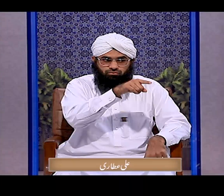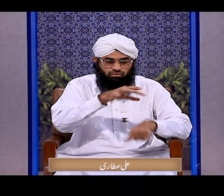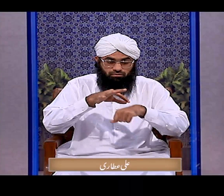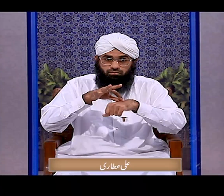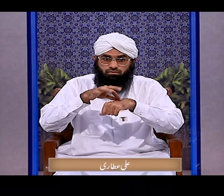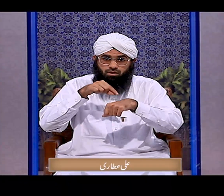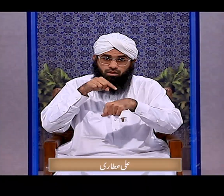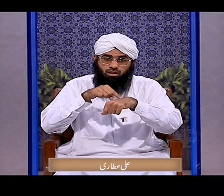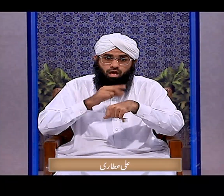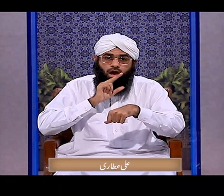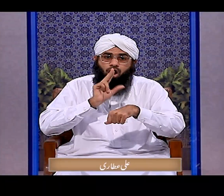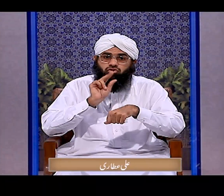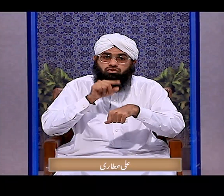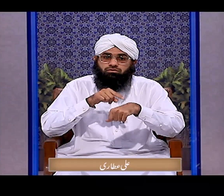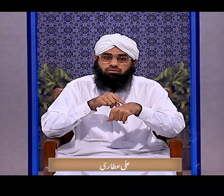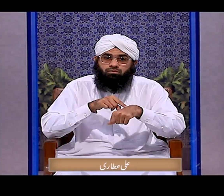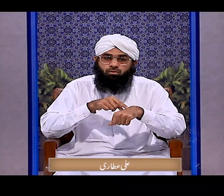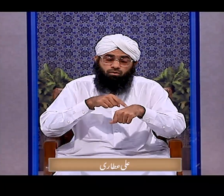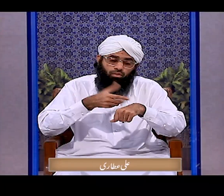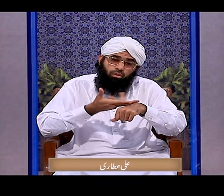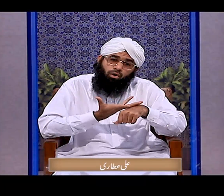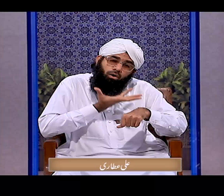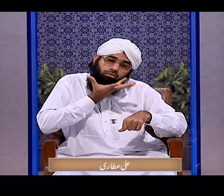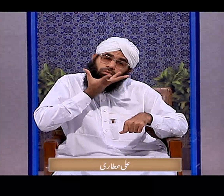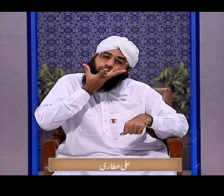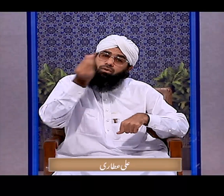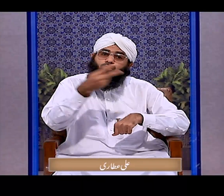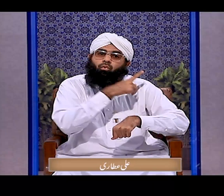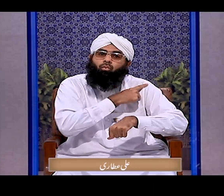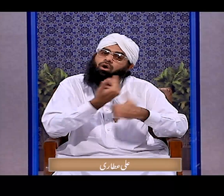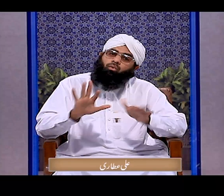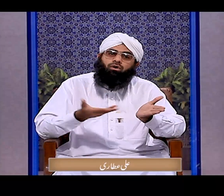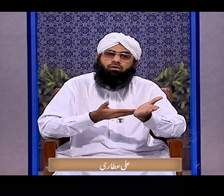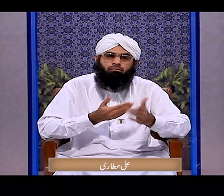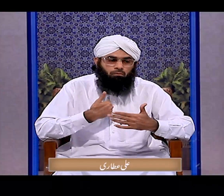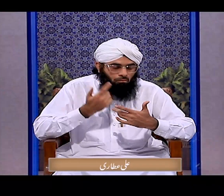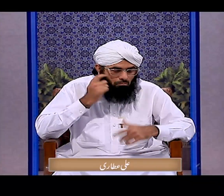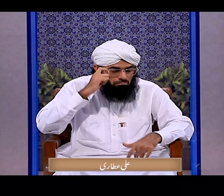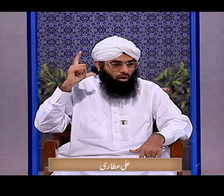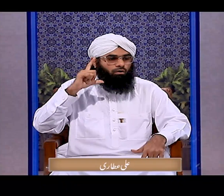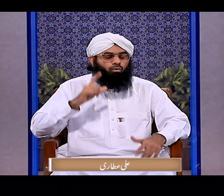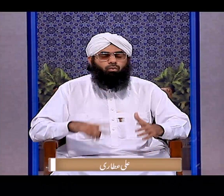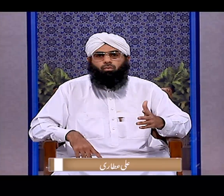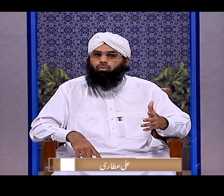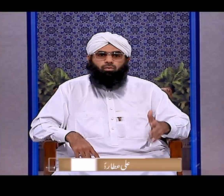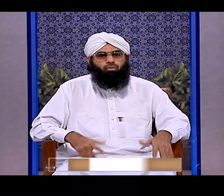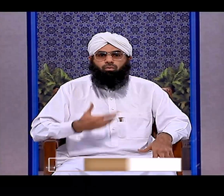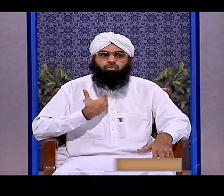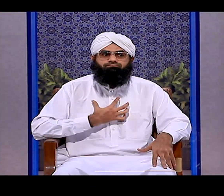حکم سے اس کی جلد یعنی سکن بولے گی اور اس کے تمام صغیرہ گناہ بیان کر دے گی۔ اب اسے معلوم ہوگا کہ